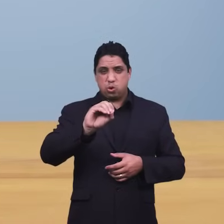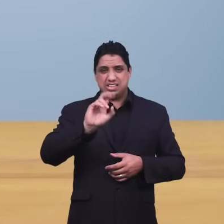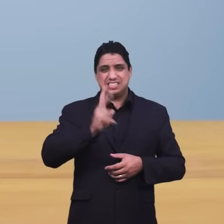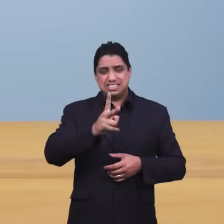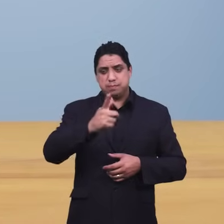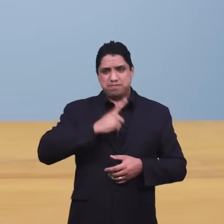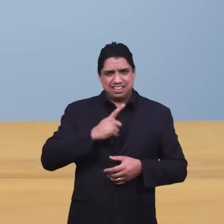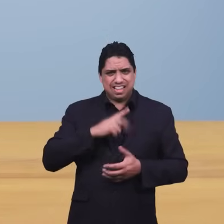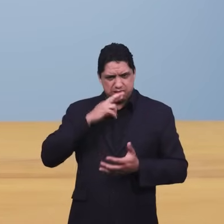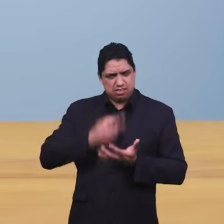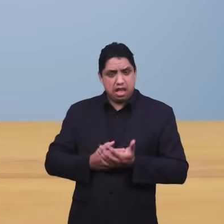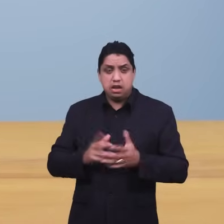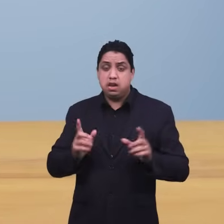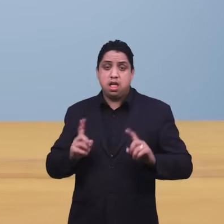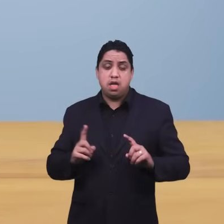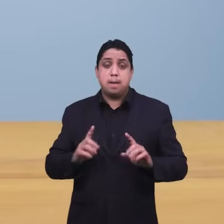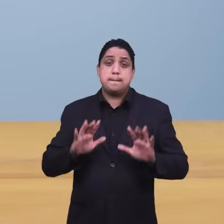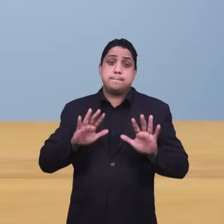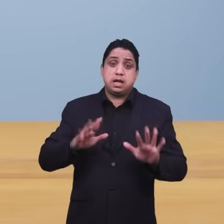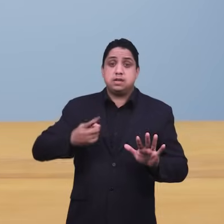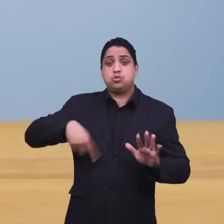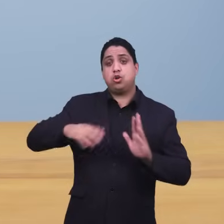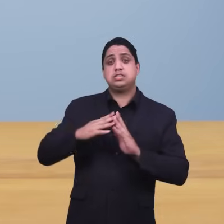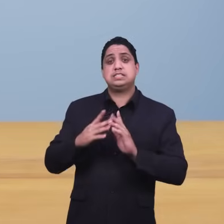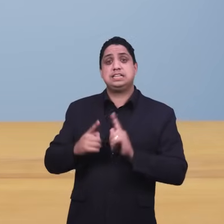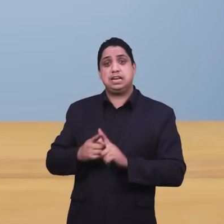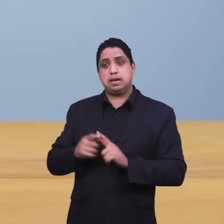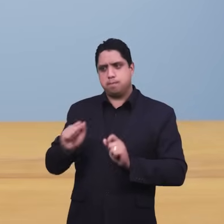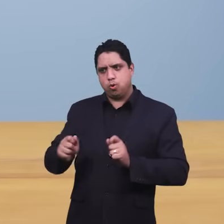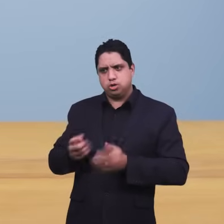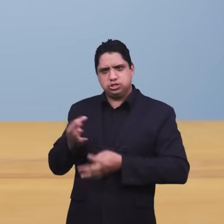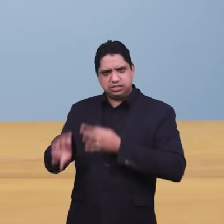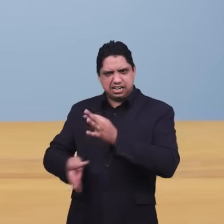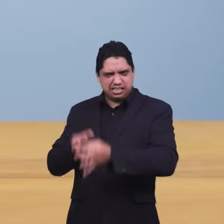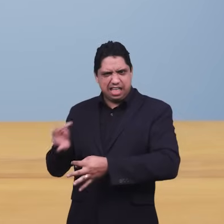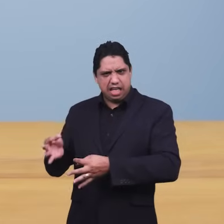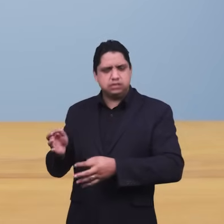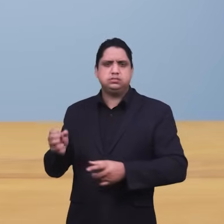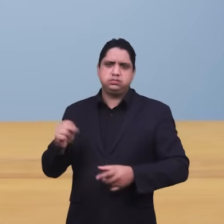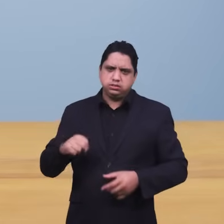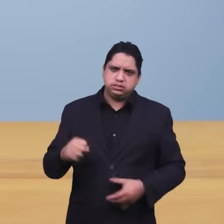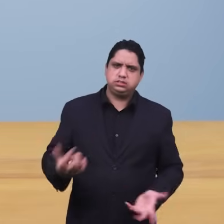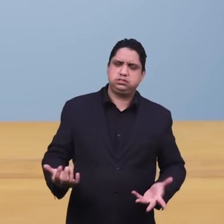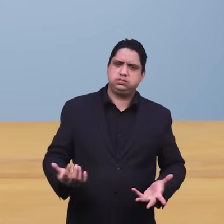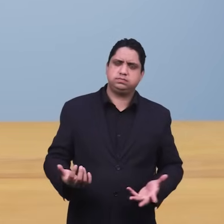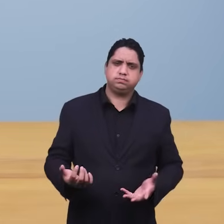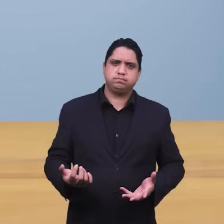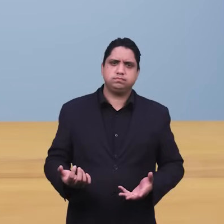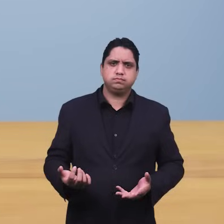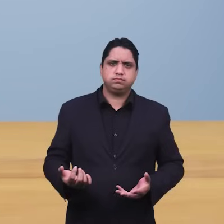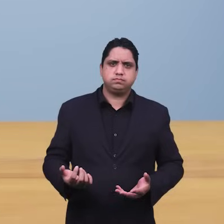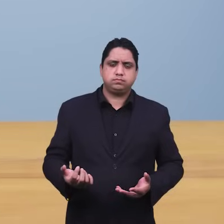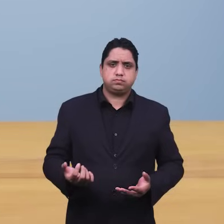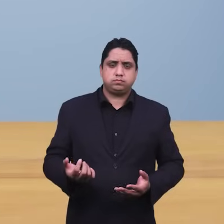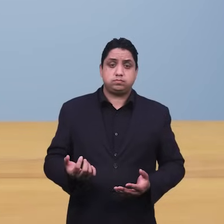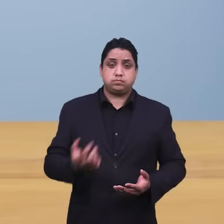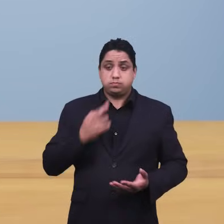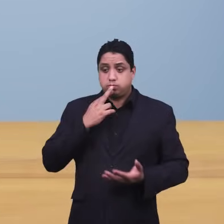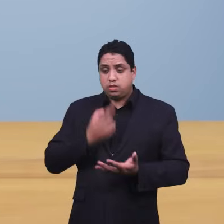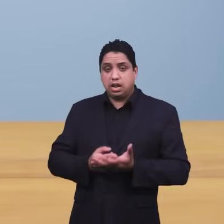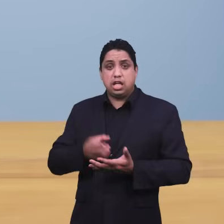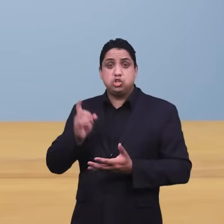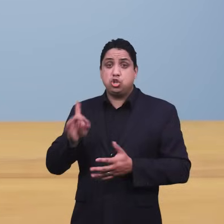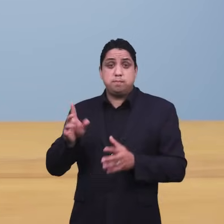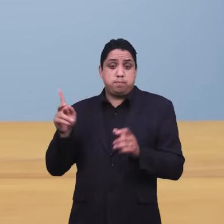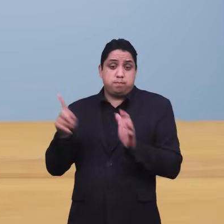com o jovem, com o adolescente, sem ter um diagnóstico? Claro que sim. O diagnóstico é para tratamento médico, ele não é